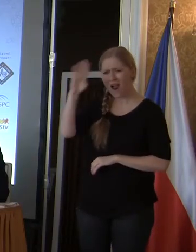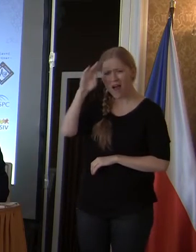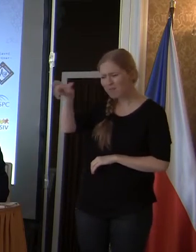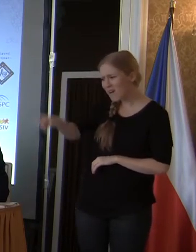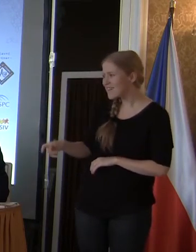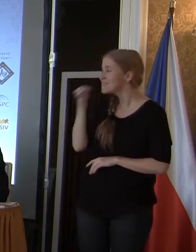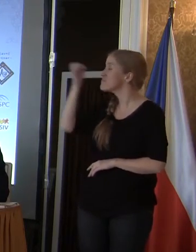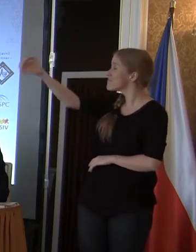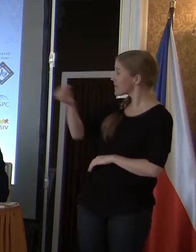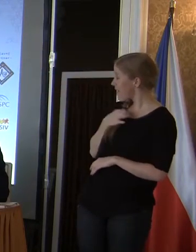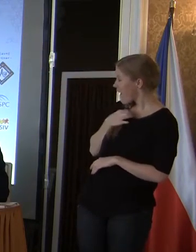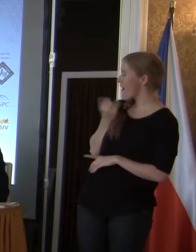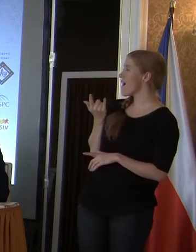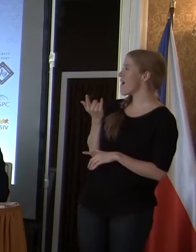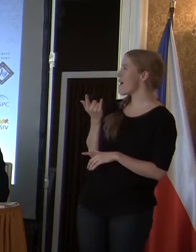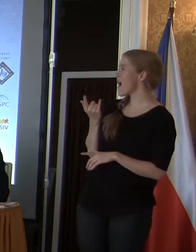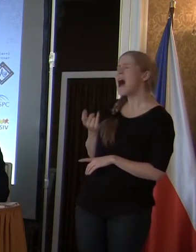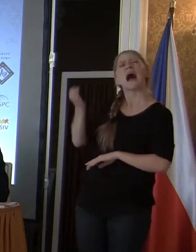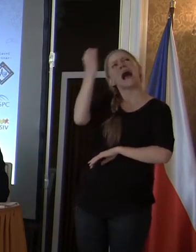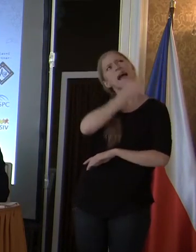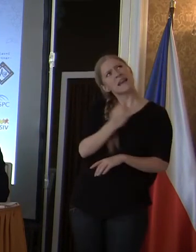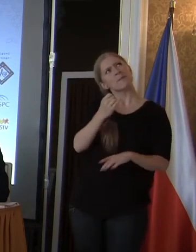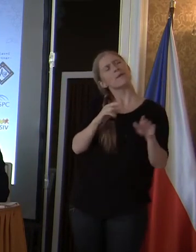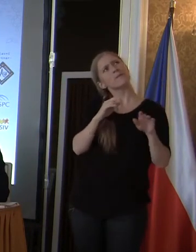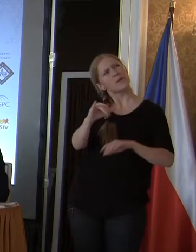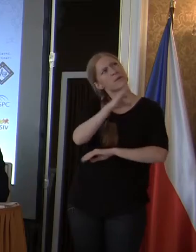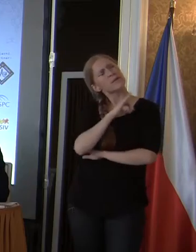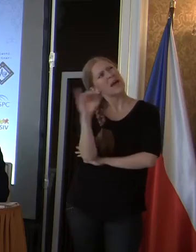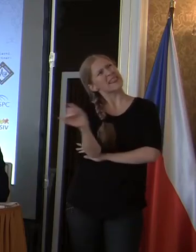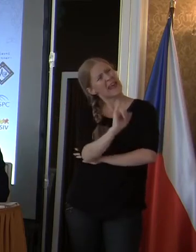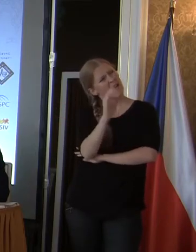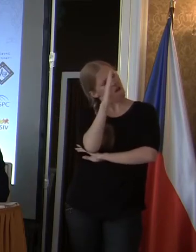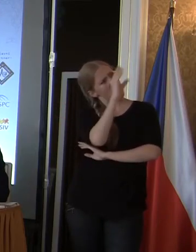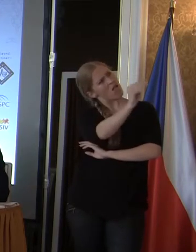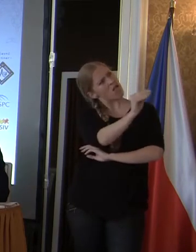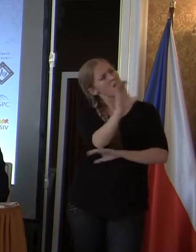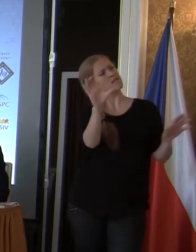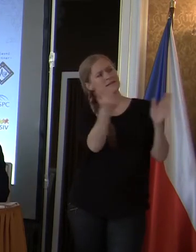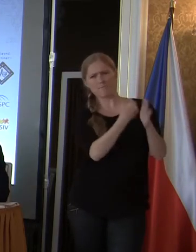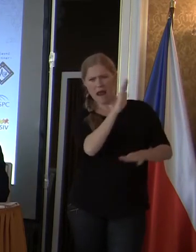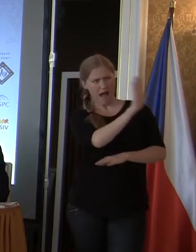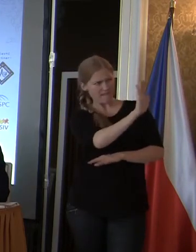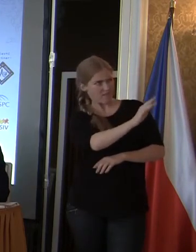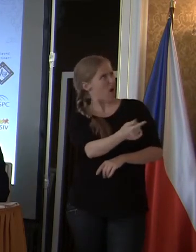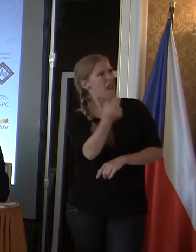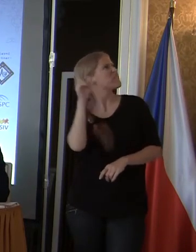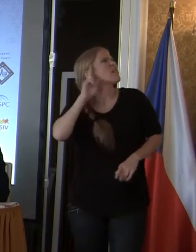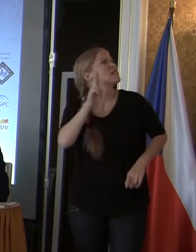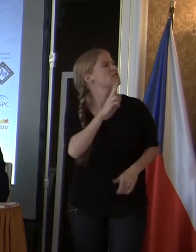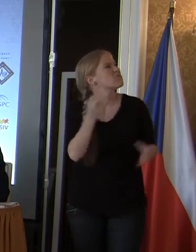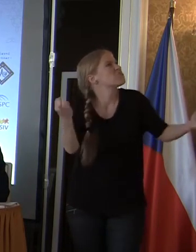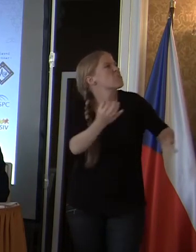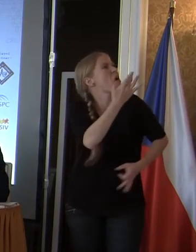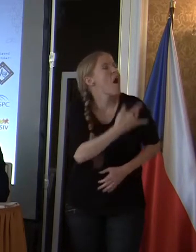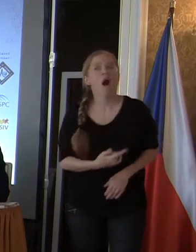se zeptal, a co když někdo ty vaše zprávy neslyší? A jiný kluk mu řekl, no tam je přece potom takhle vpravo